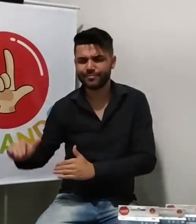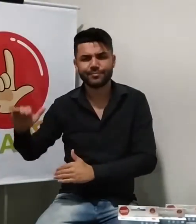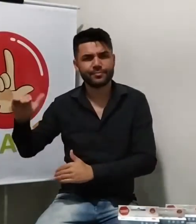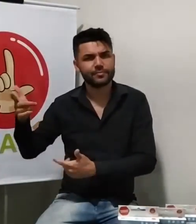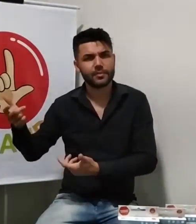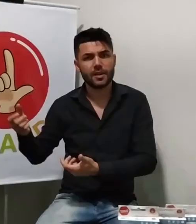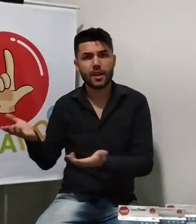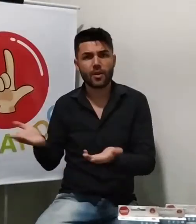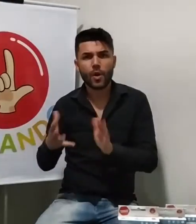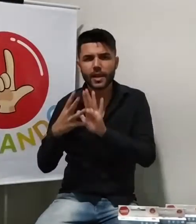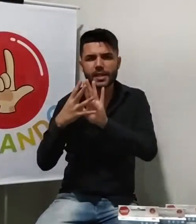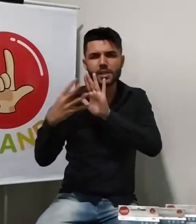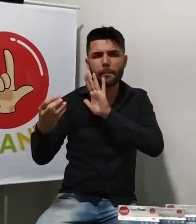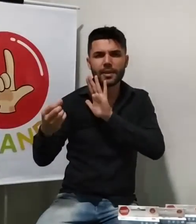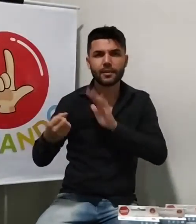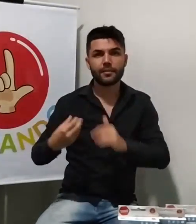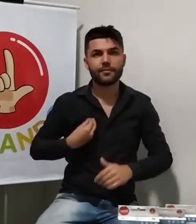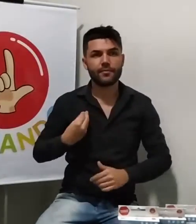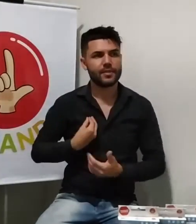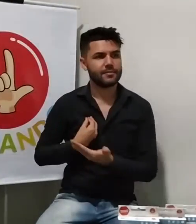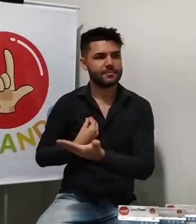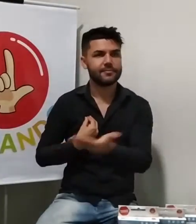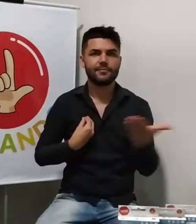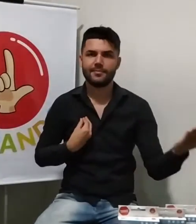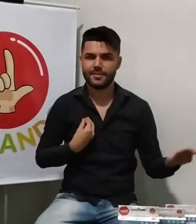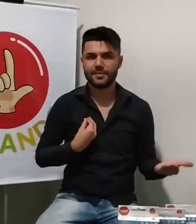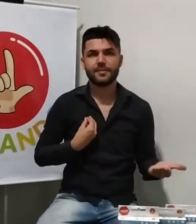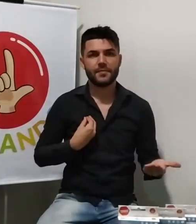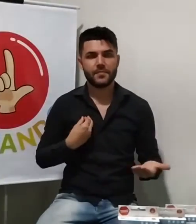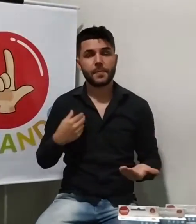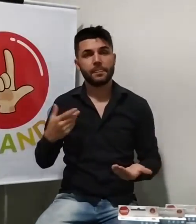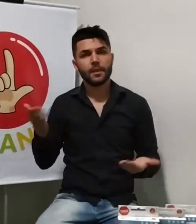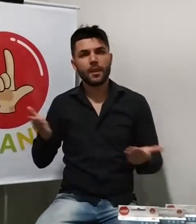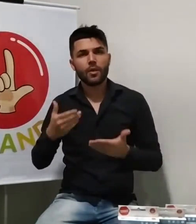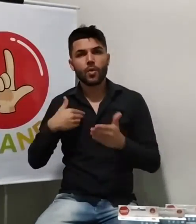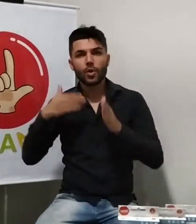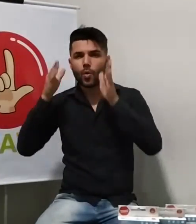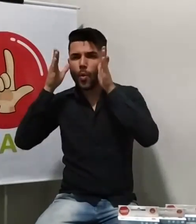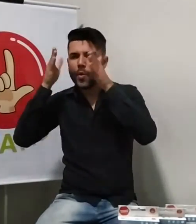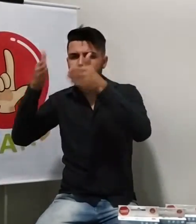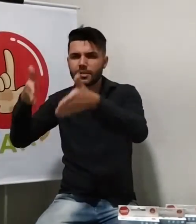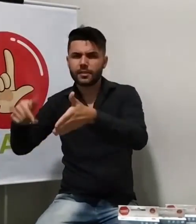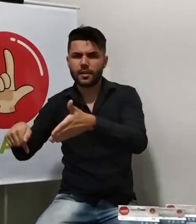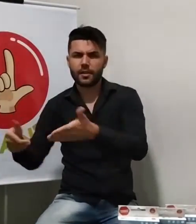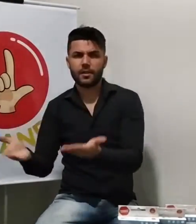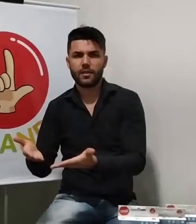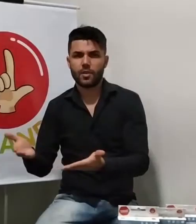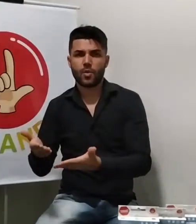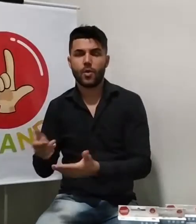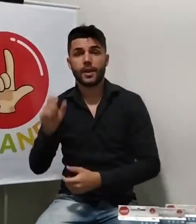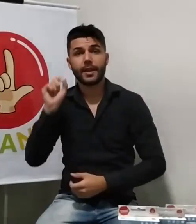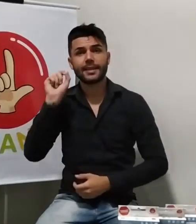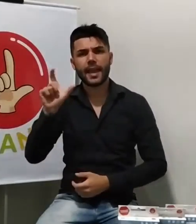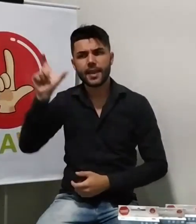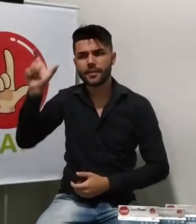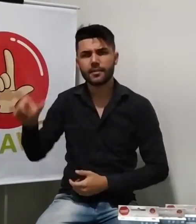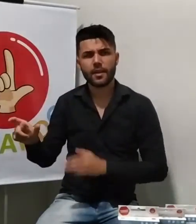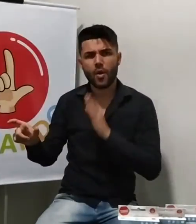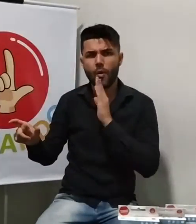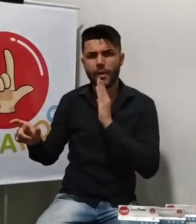galera que tá ouvindo aí do GVCast. E é neles que a gente vai passar a se concentrar um pouquinho agora, tá, Gustavo? Com certeza quem quiser conhecer mais sobre sua história, além de poder te